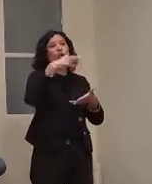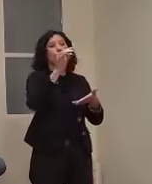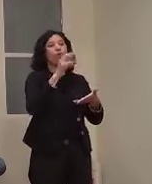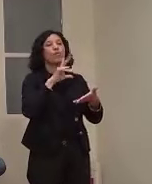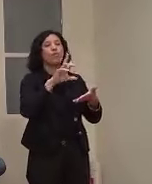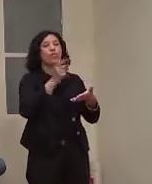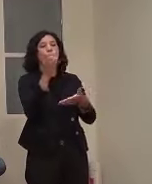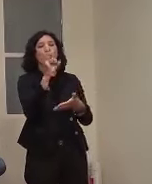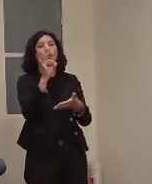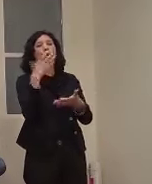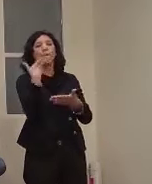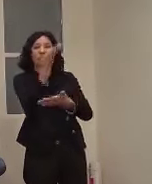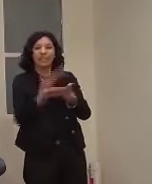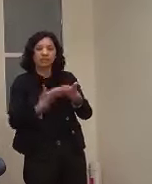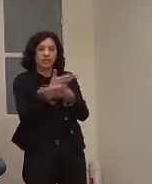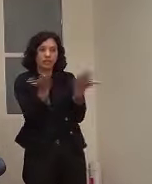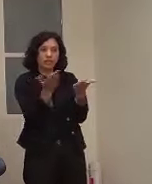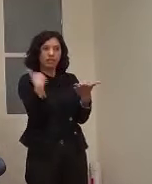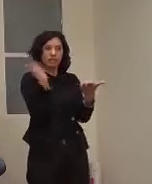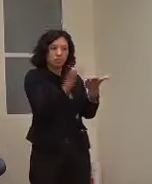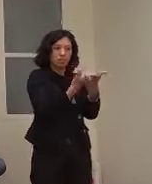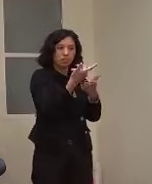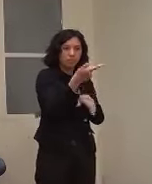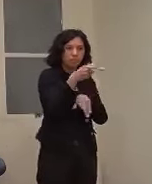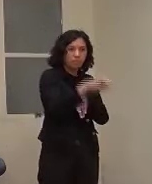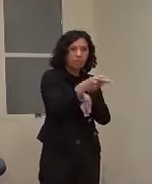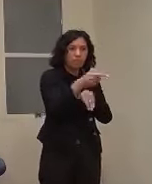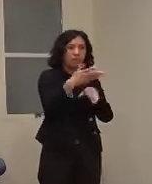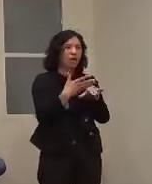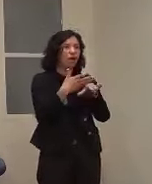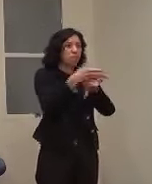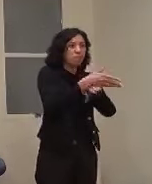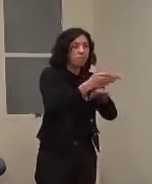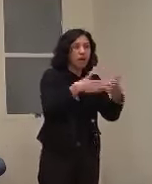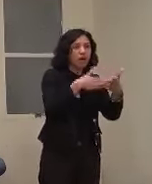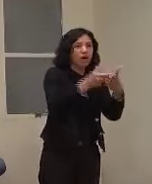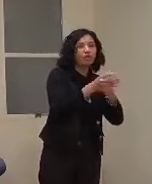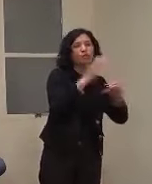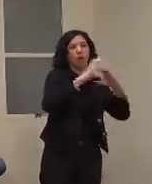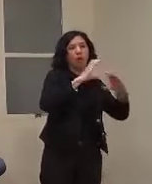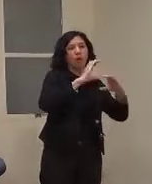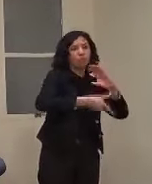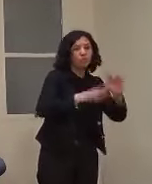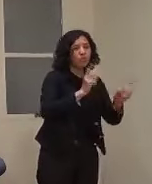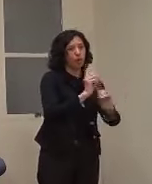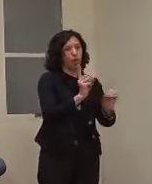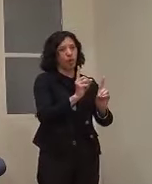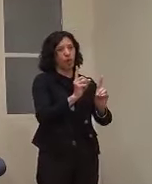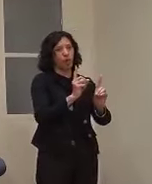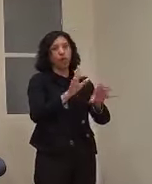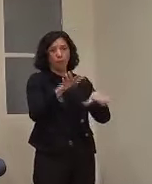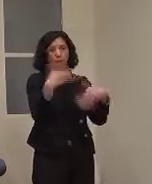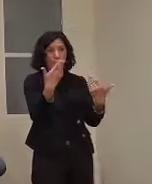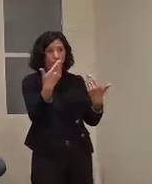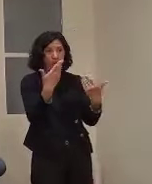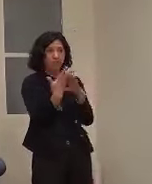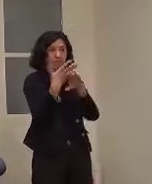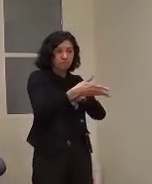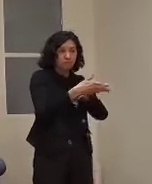o una presentación no existe un obstáculo muchísimo de comunicación para que pueda conquistarlo